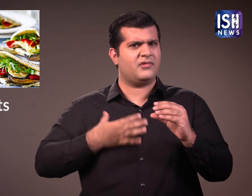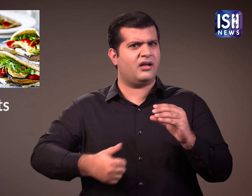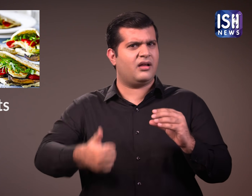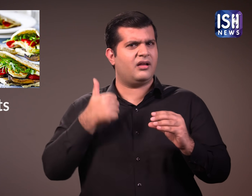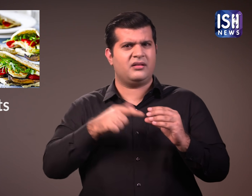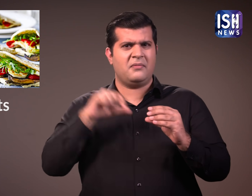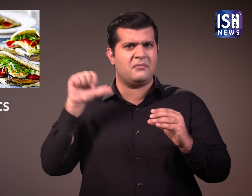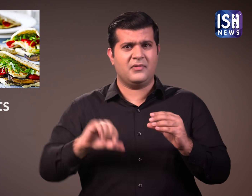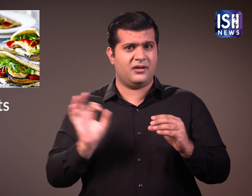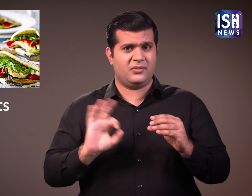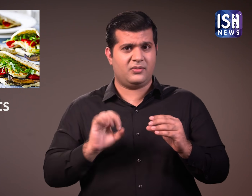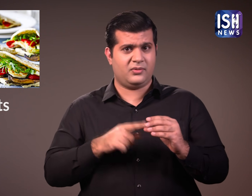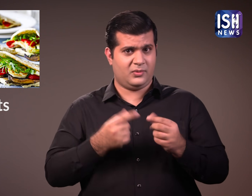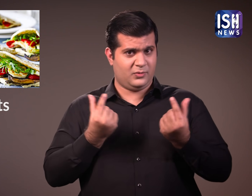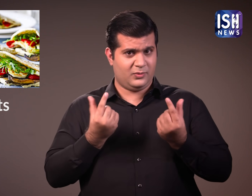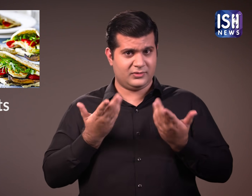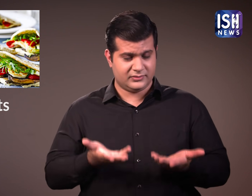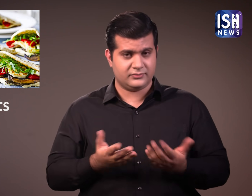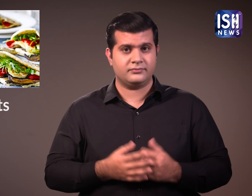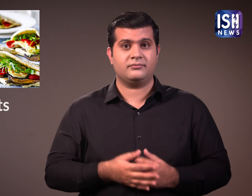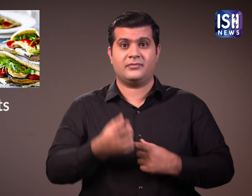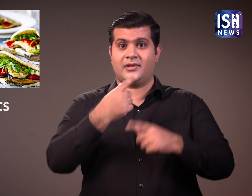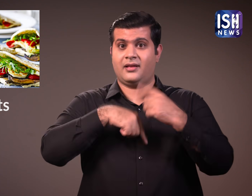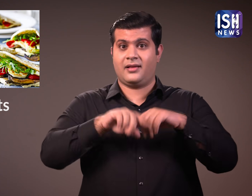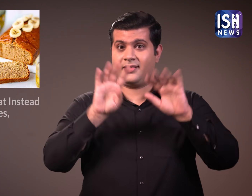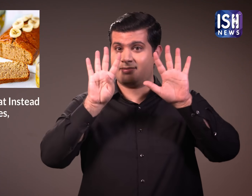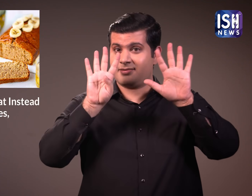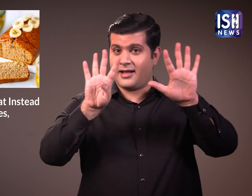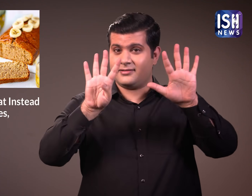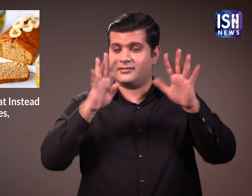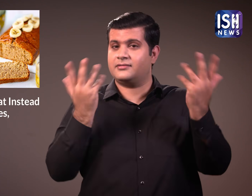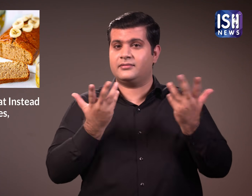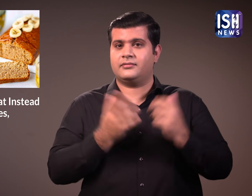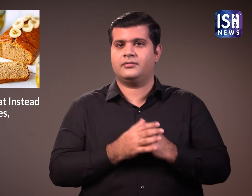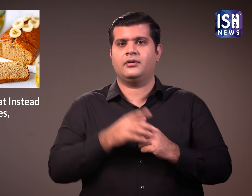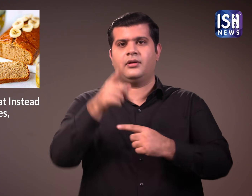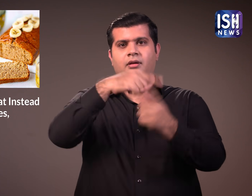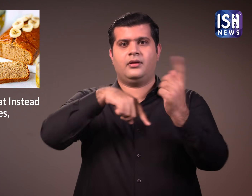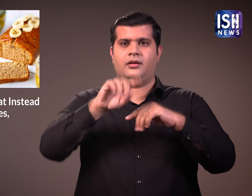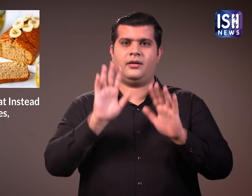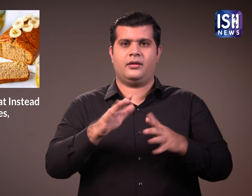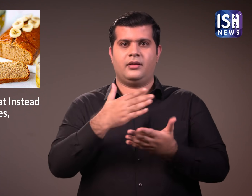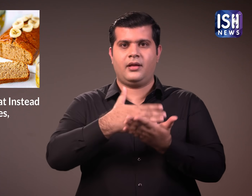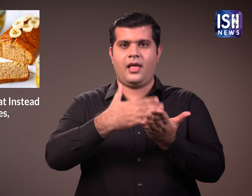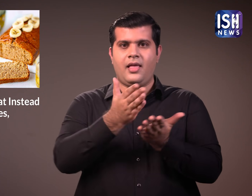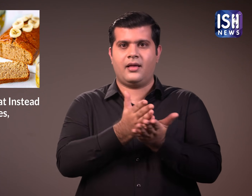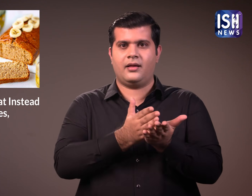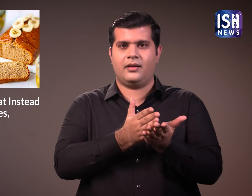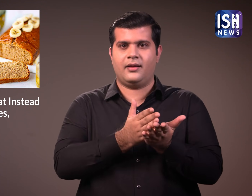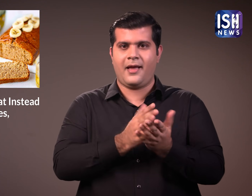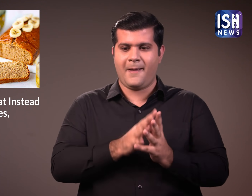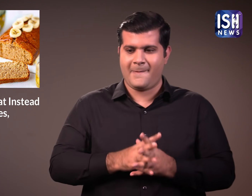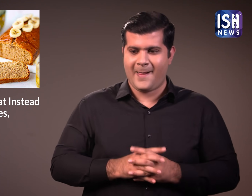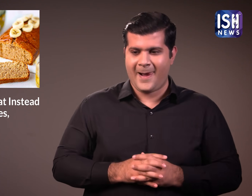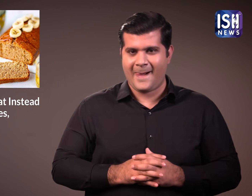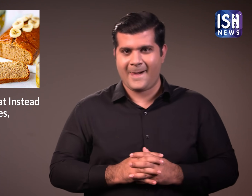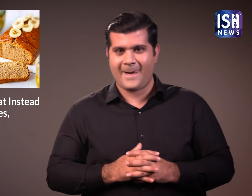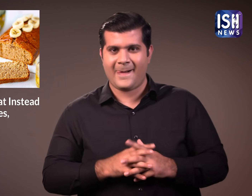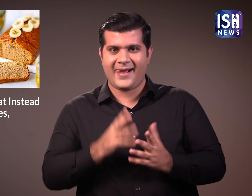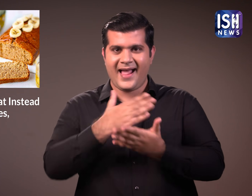यह बहुत स्वस्थ है। केकपी बहुत अपरति रोध्य है, केले का वरेड